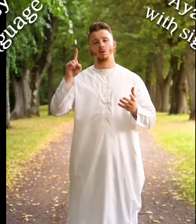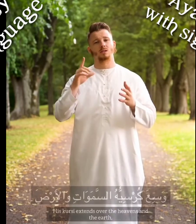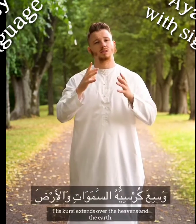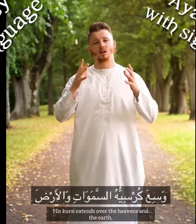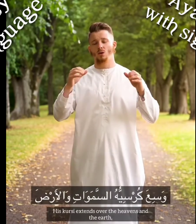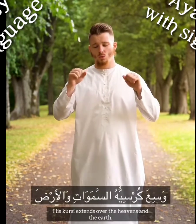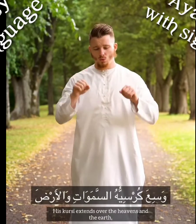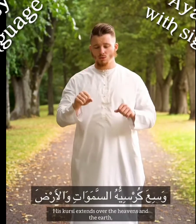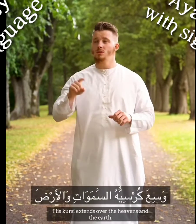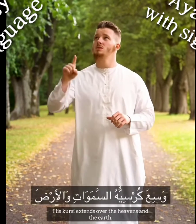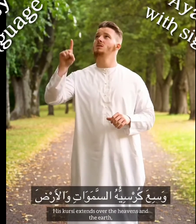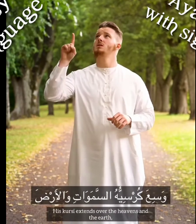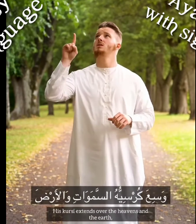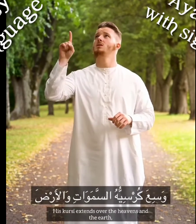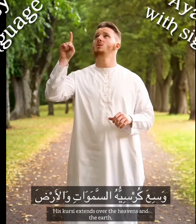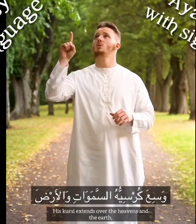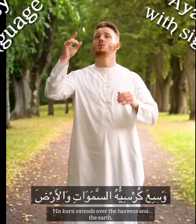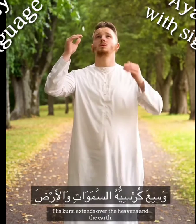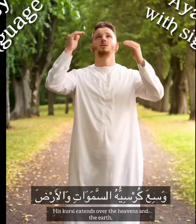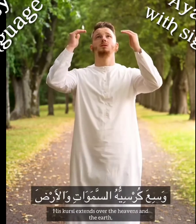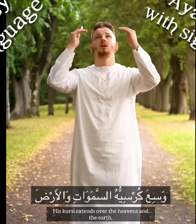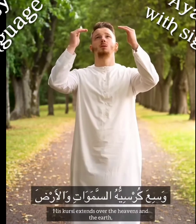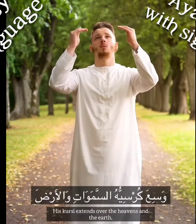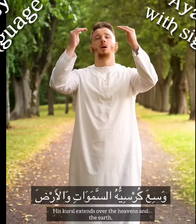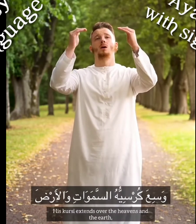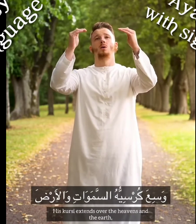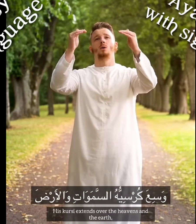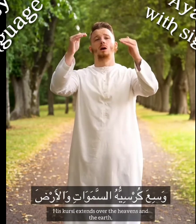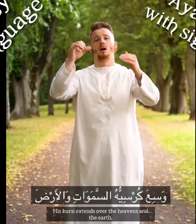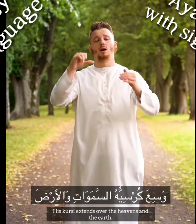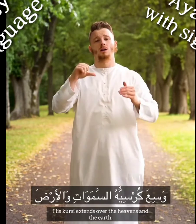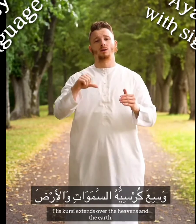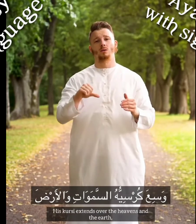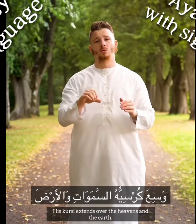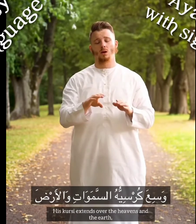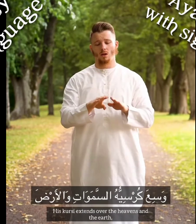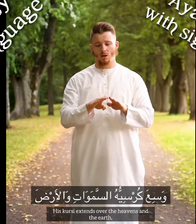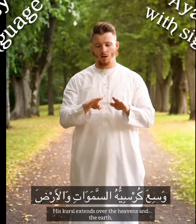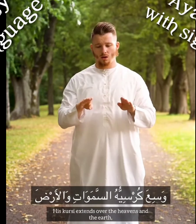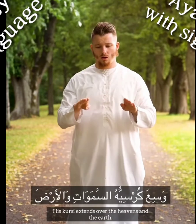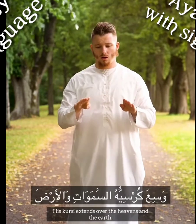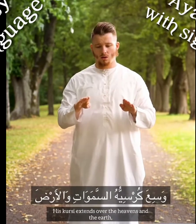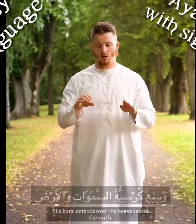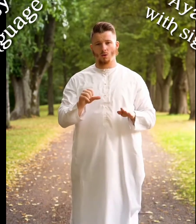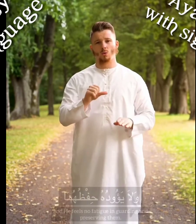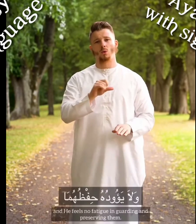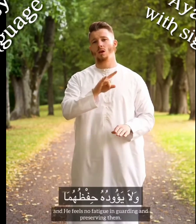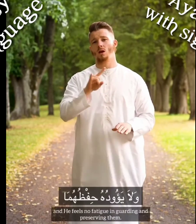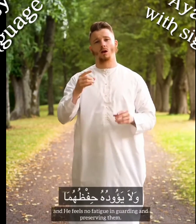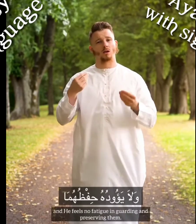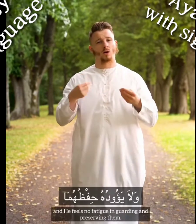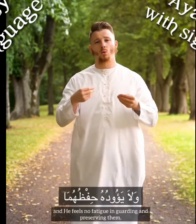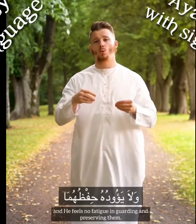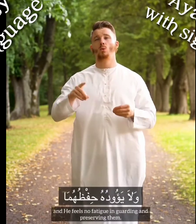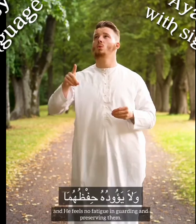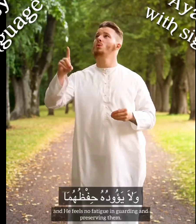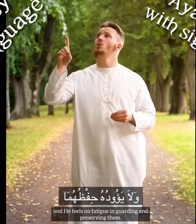وسع كرسيه السماوات والأرض، ولا